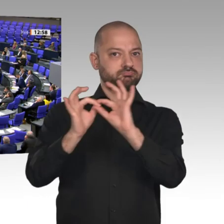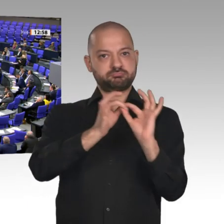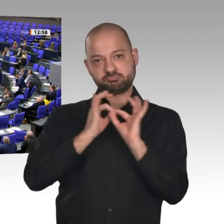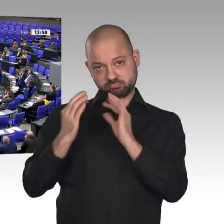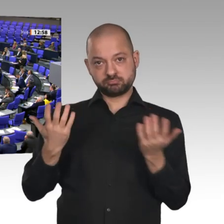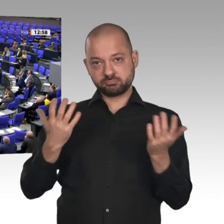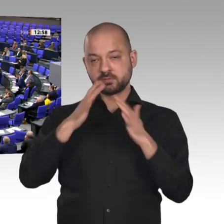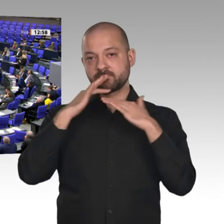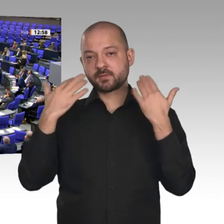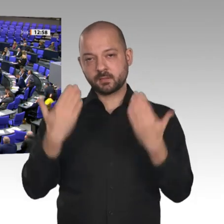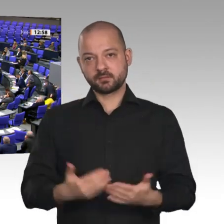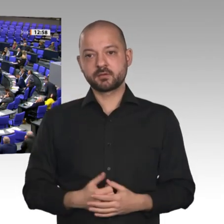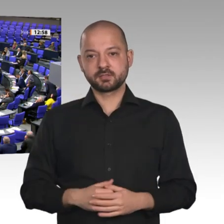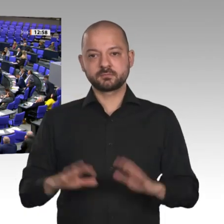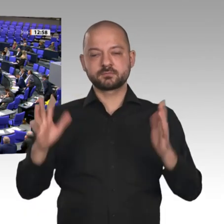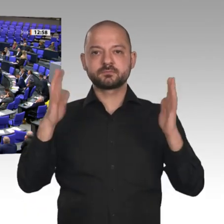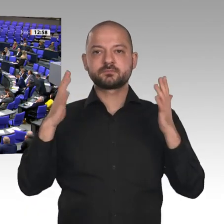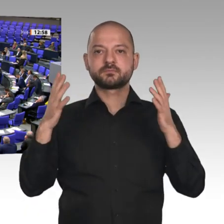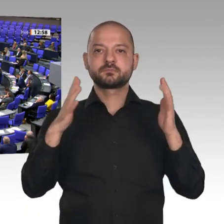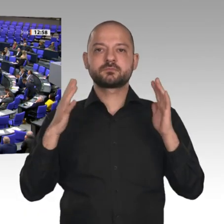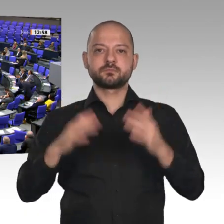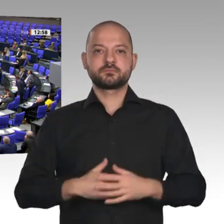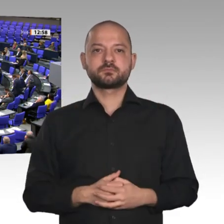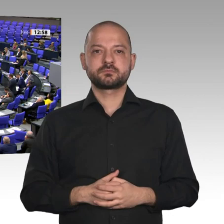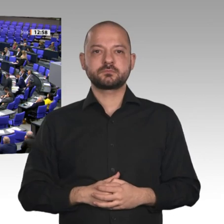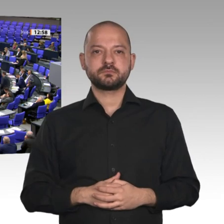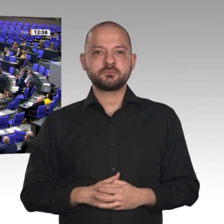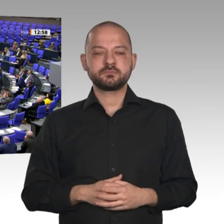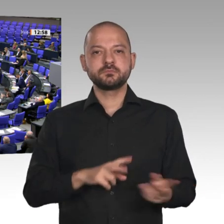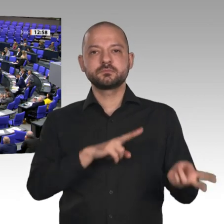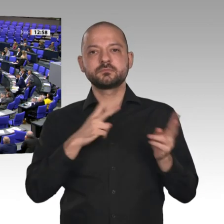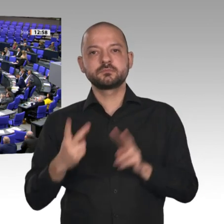Vielen Dank, Herr Kollege Lind. Nächster Redner für die FDP-Fraktion ist der Kollege Stefan Thumme.